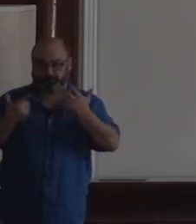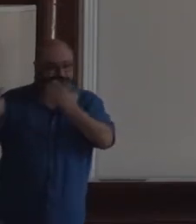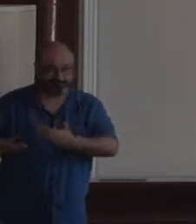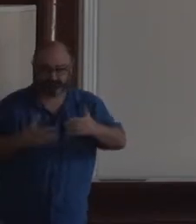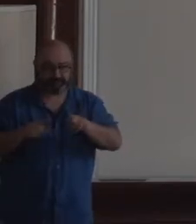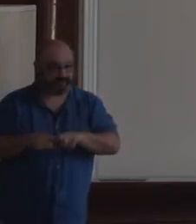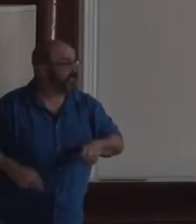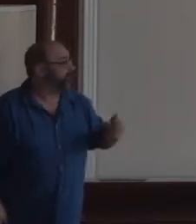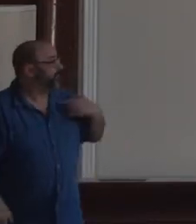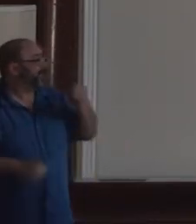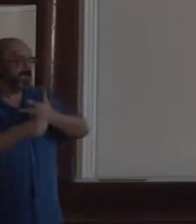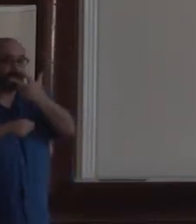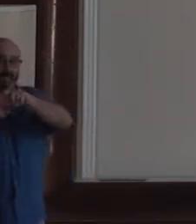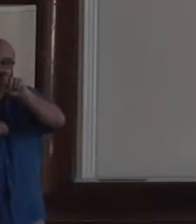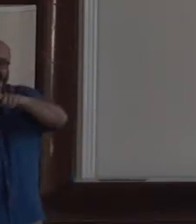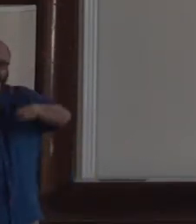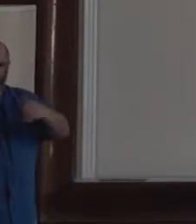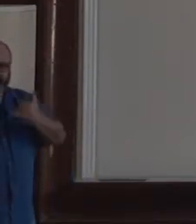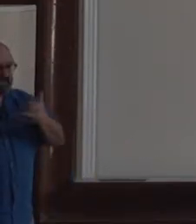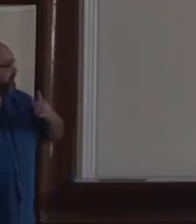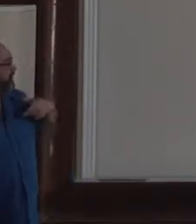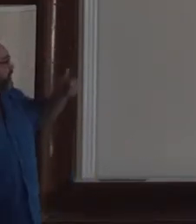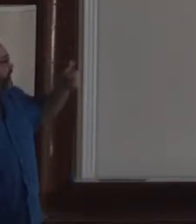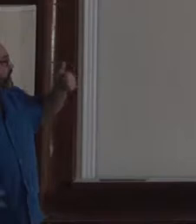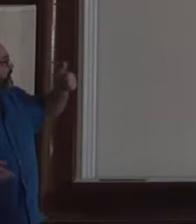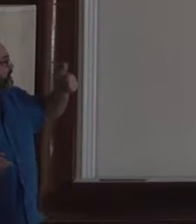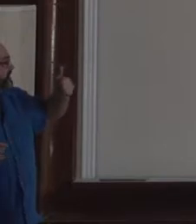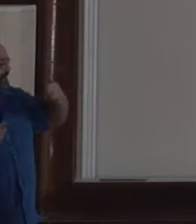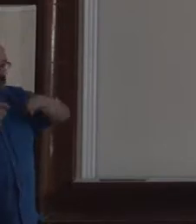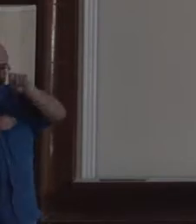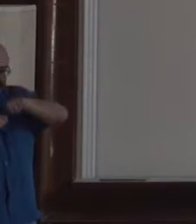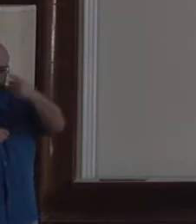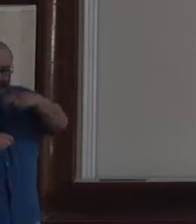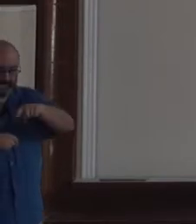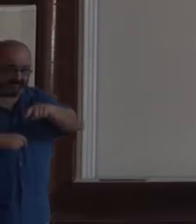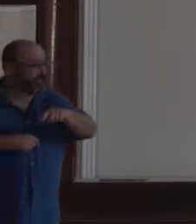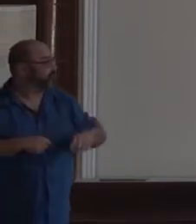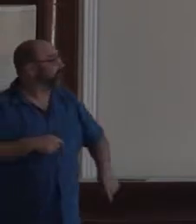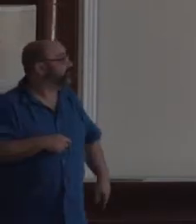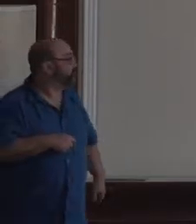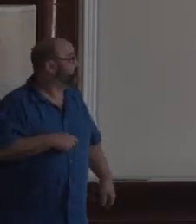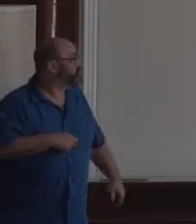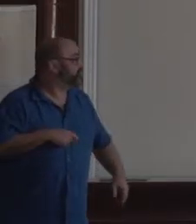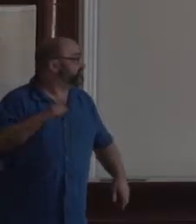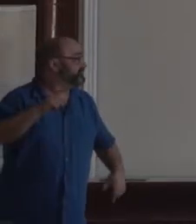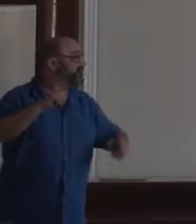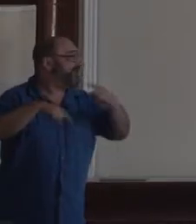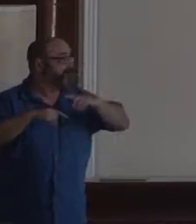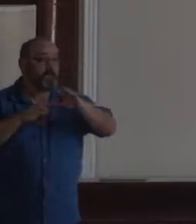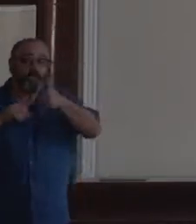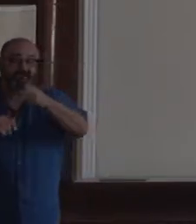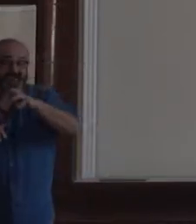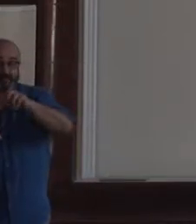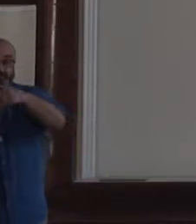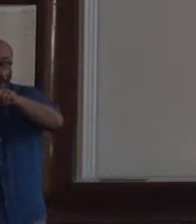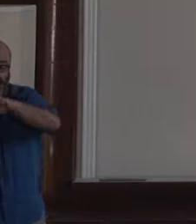Donc plutôt que d'écrire trois tests différents, je peux écrire un test unique qui dépend d'une seule fixture, ce qui